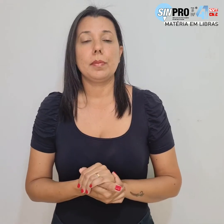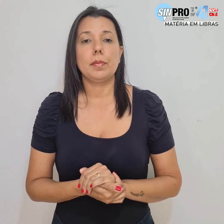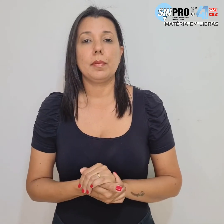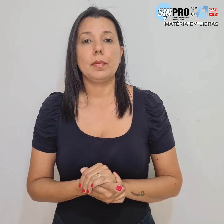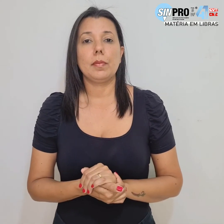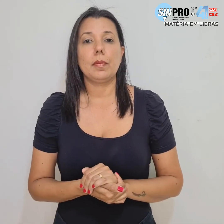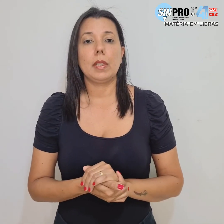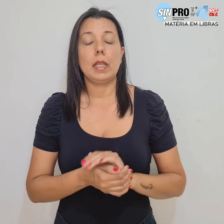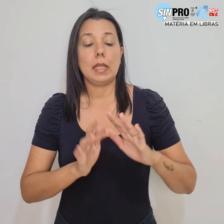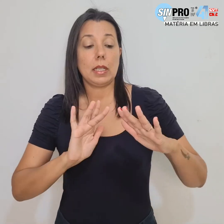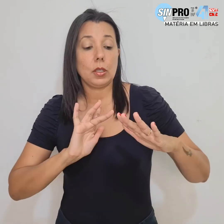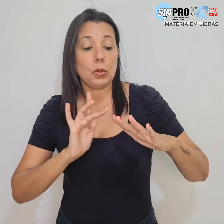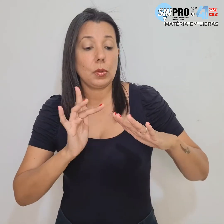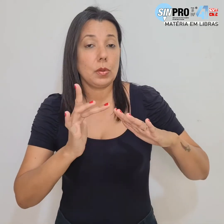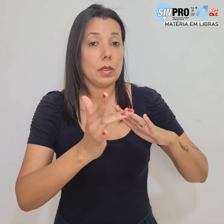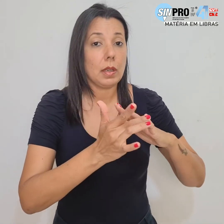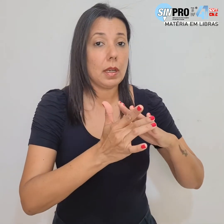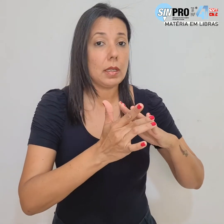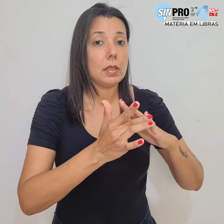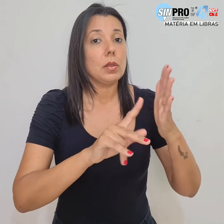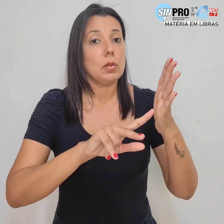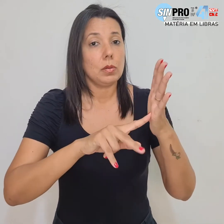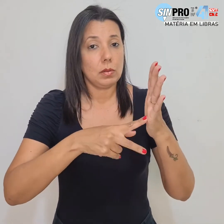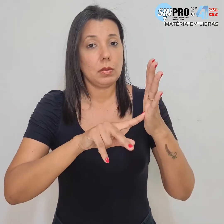nas redes sociais do Simpro,